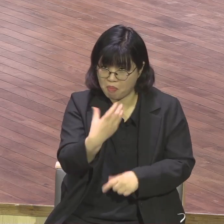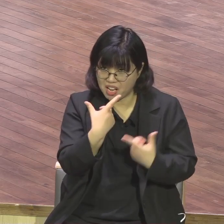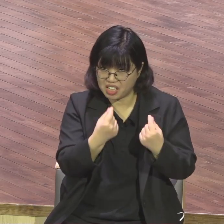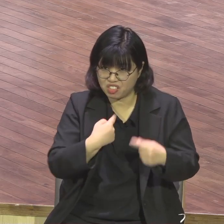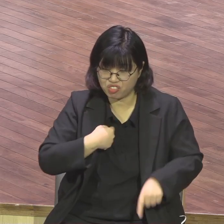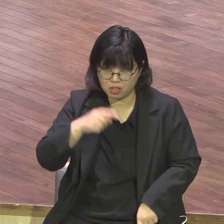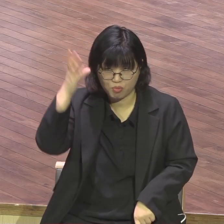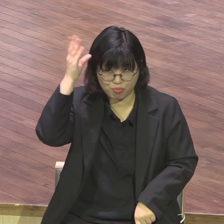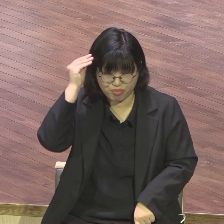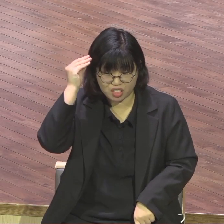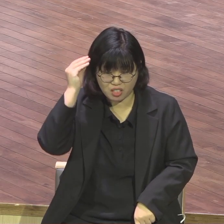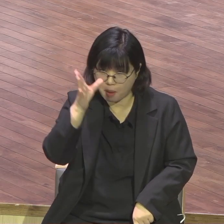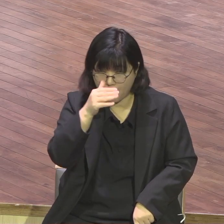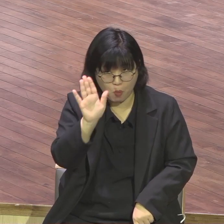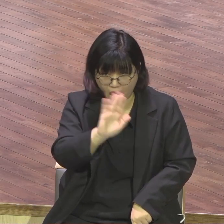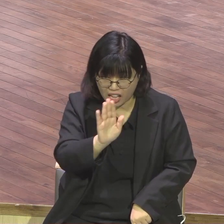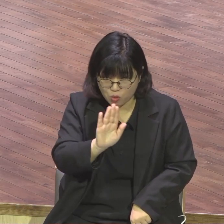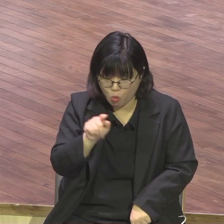거예요. 이 노래가.